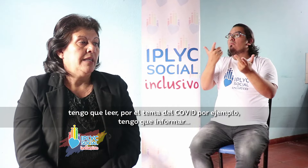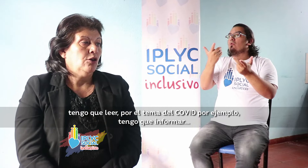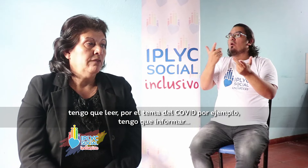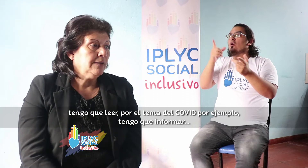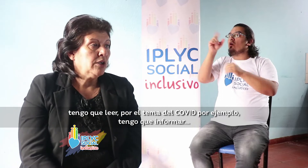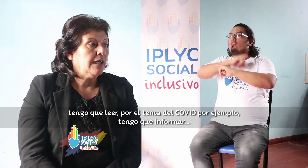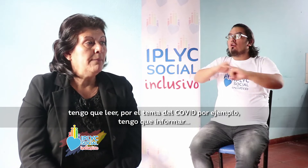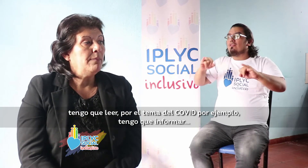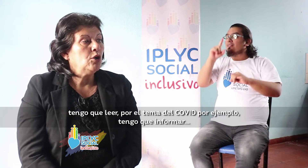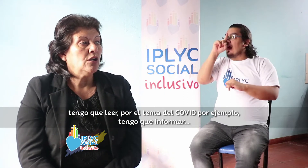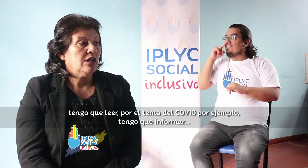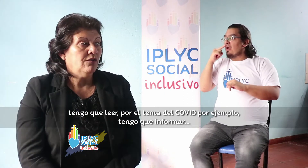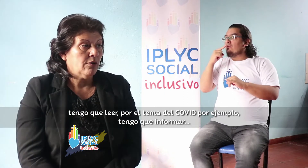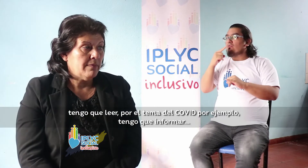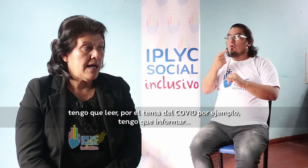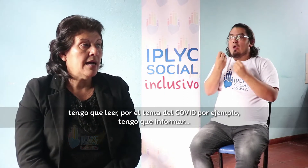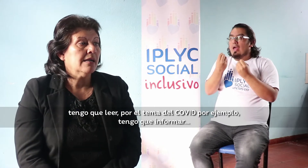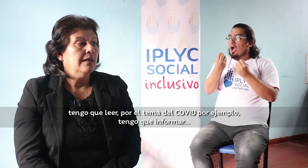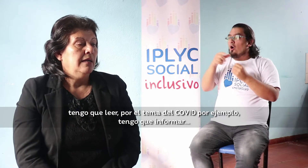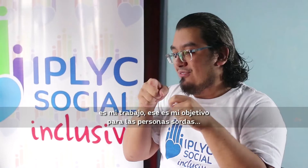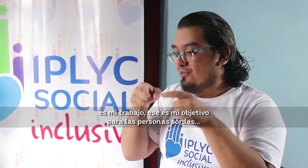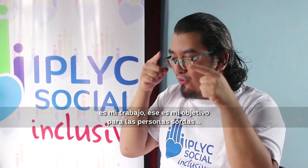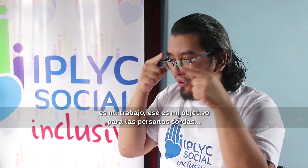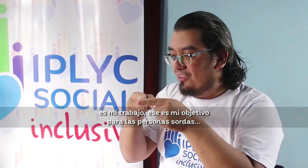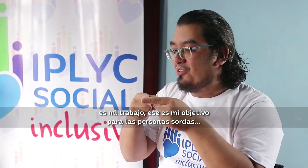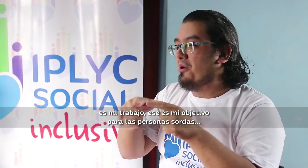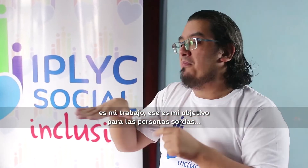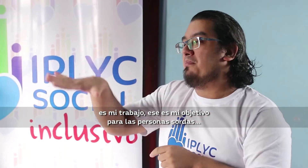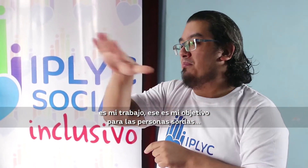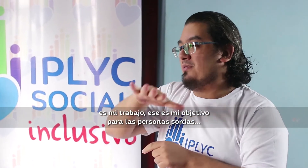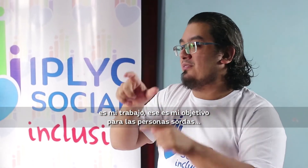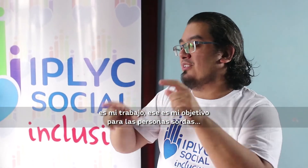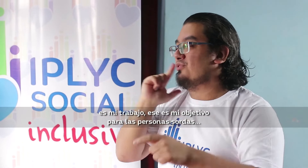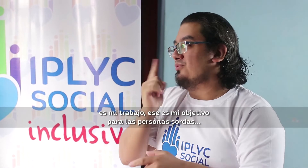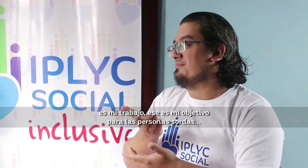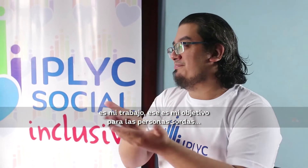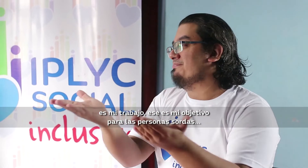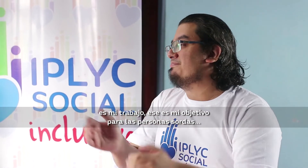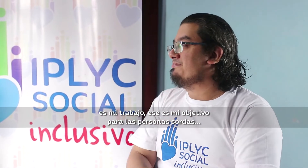del COVID, por ejemplo, tengo que informar. Es mi trabajo, ese es mi objetivo para las personas